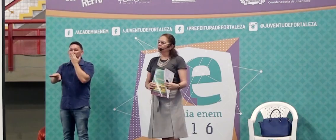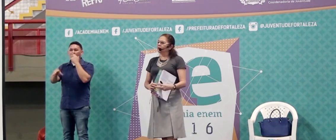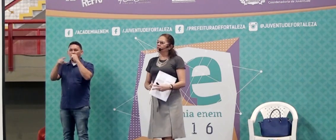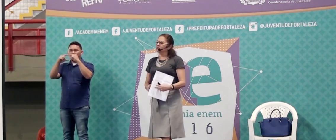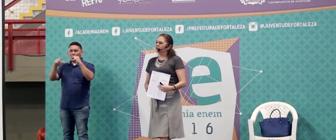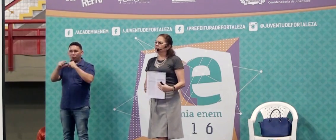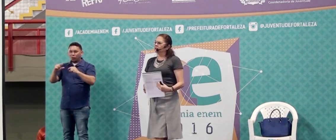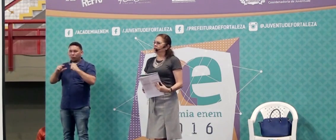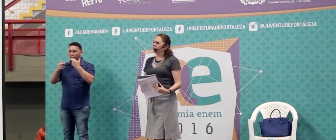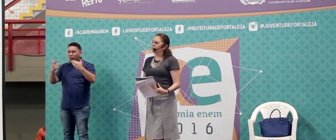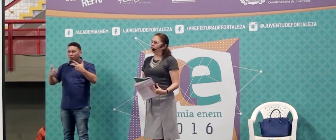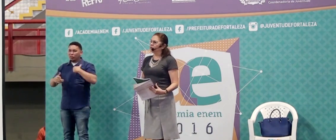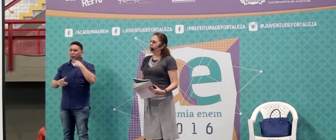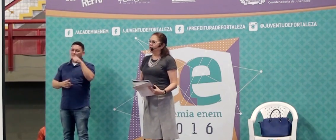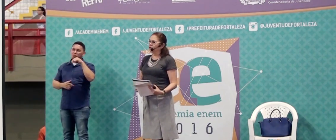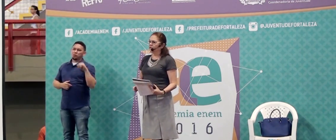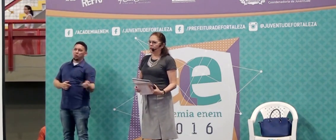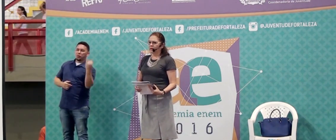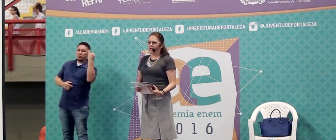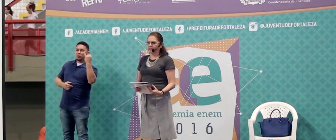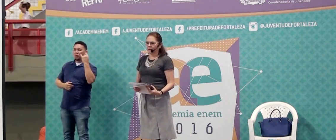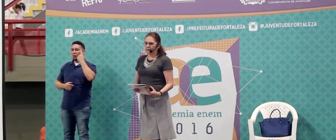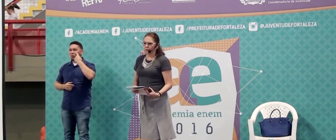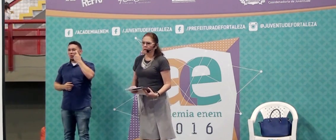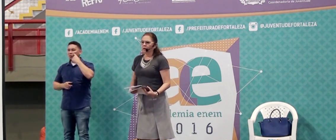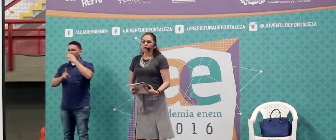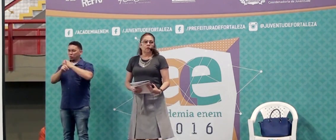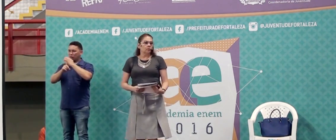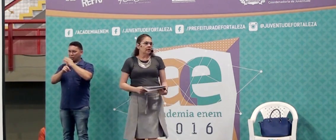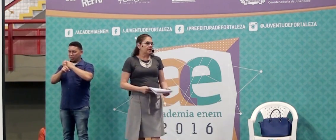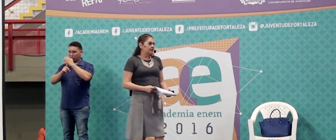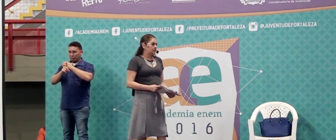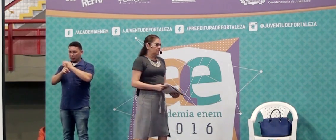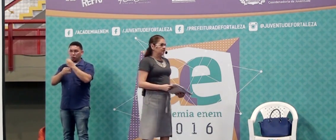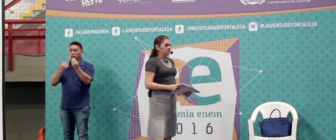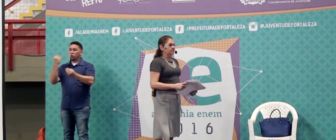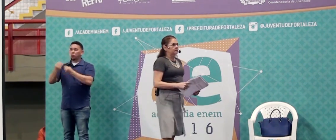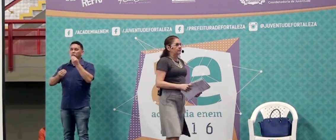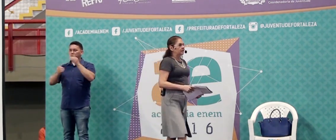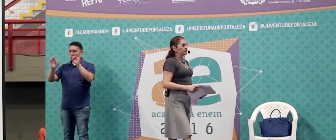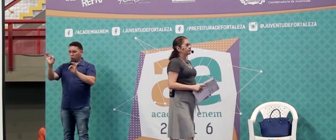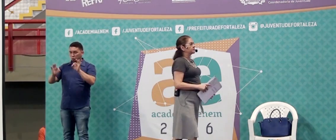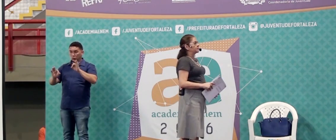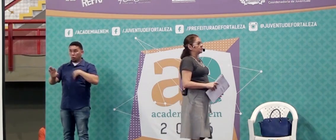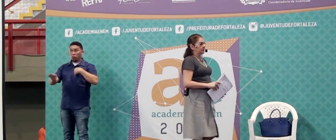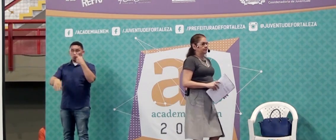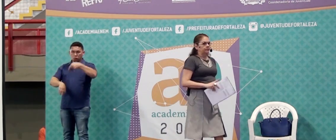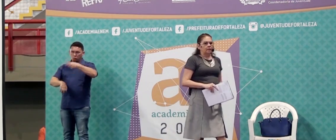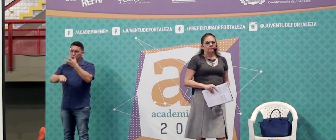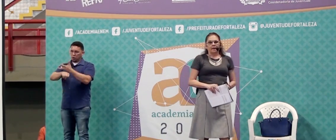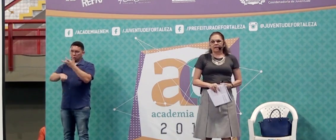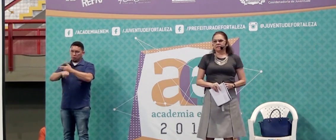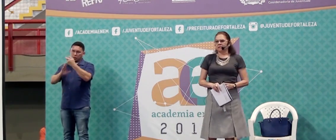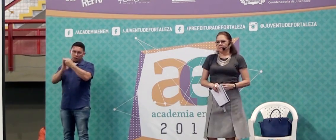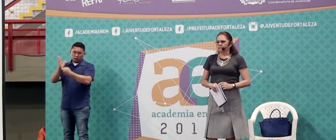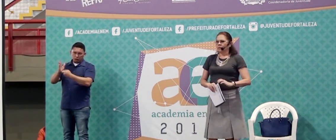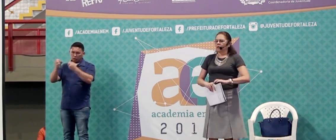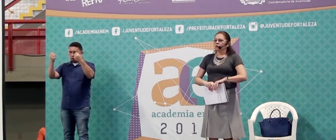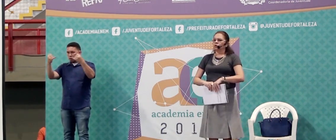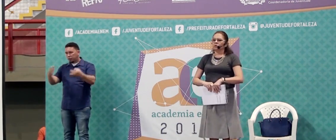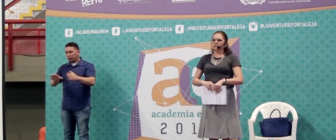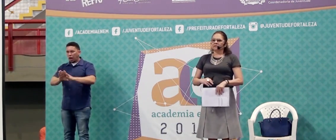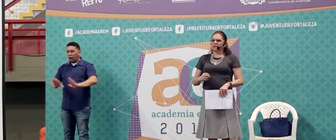e também vocês estão tendo a oportunidade de ver o calendário. Como é que a nossa disciplina funciona?